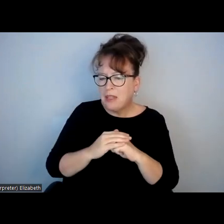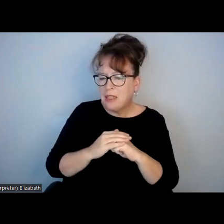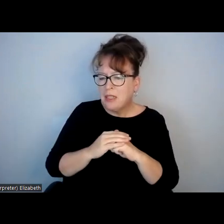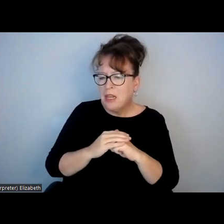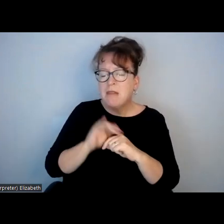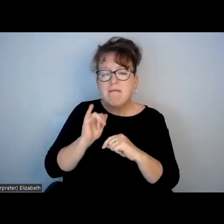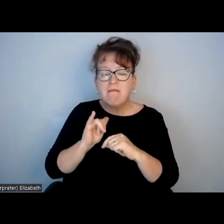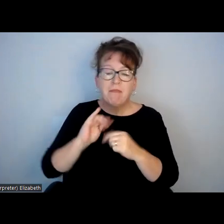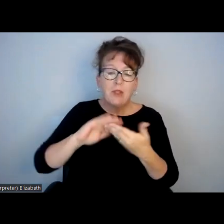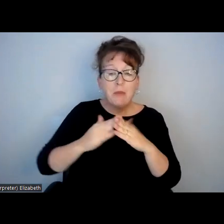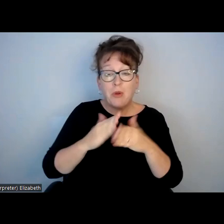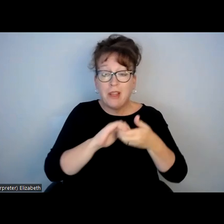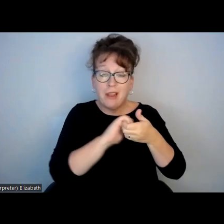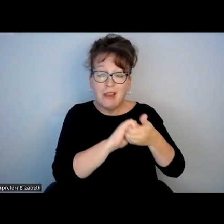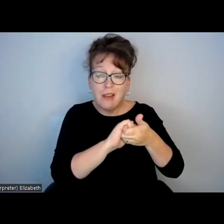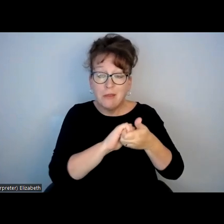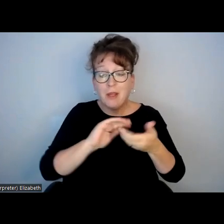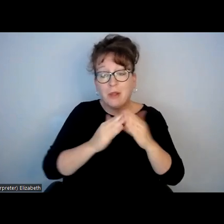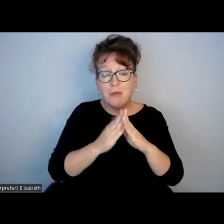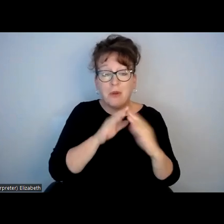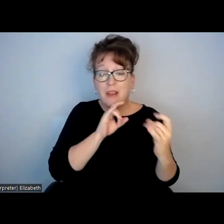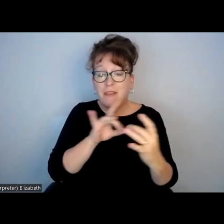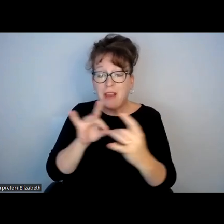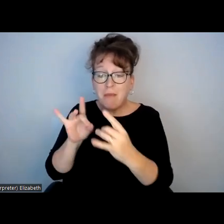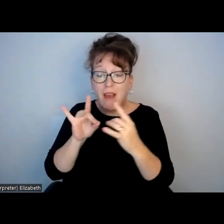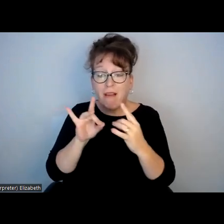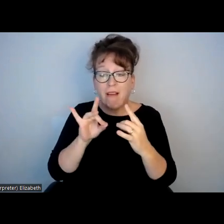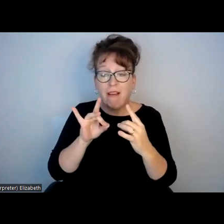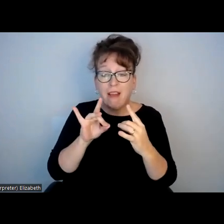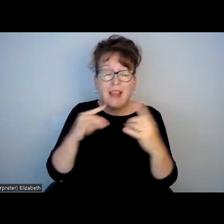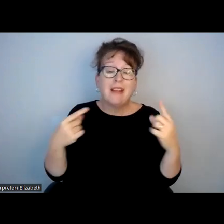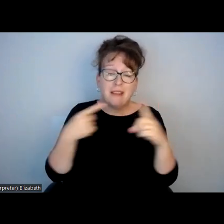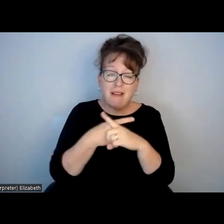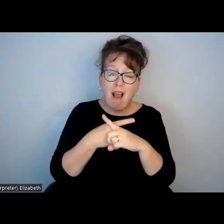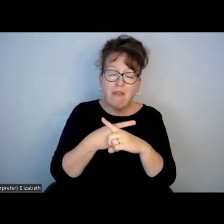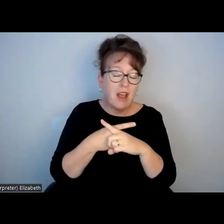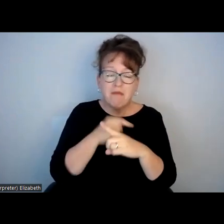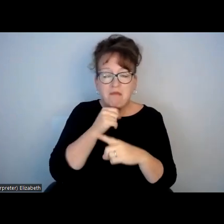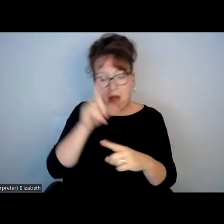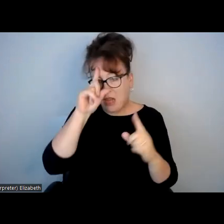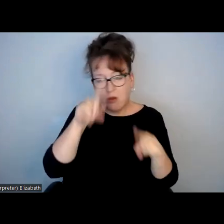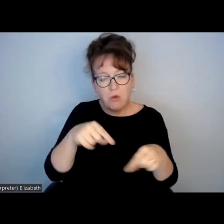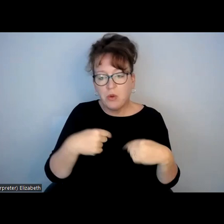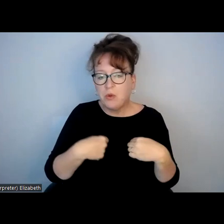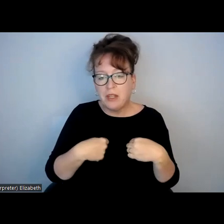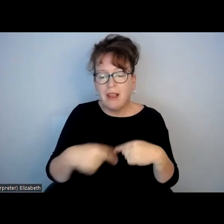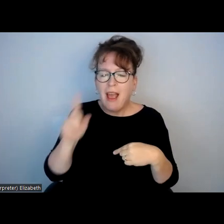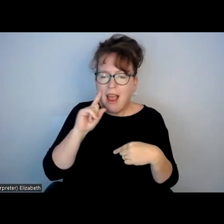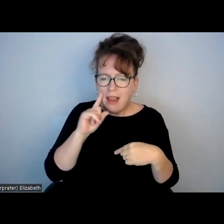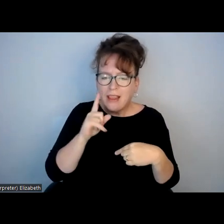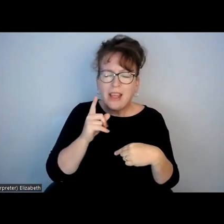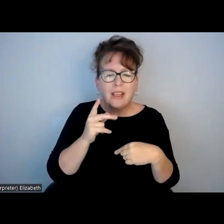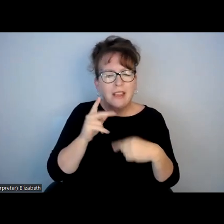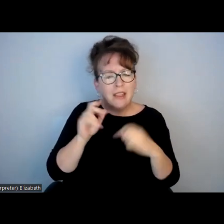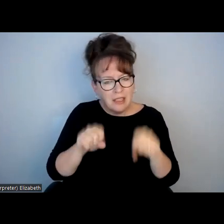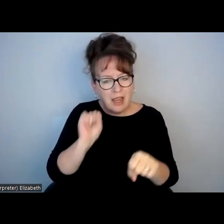la comisión eh lo que es la la eh lo que es la participación